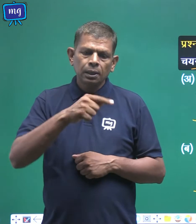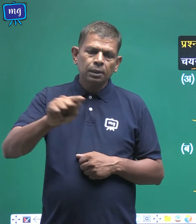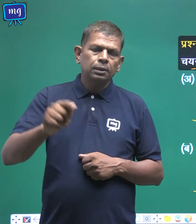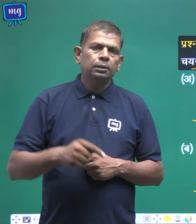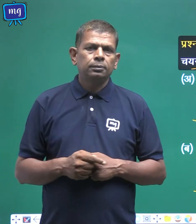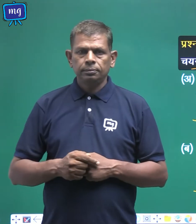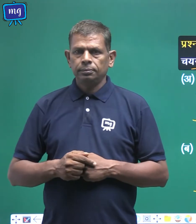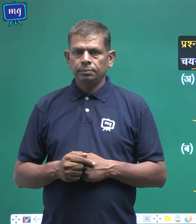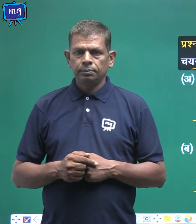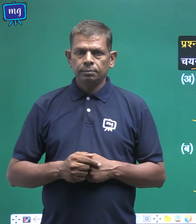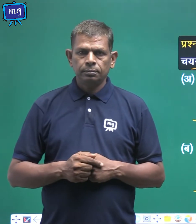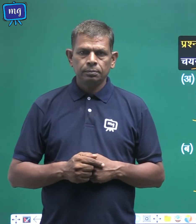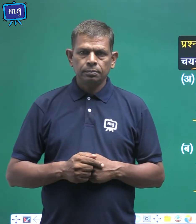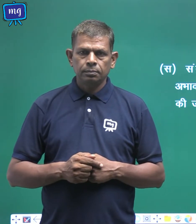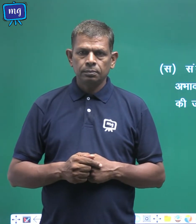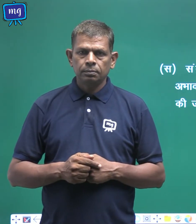लगाएंगे।